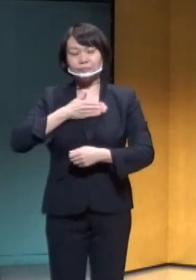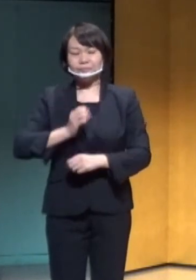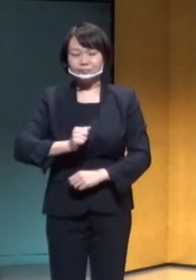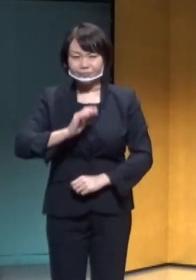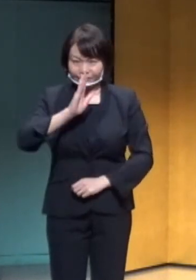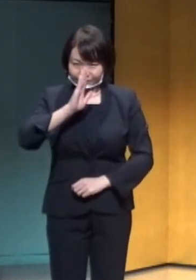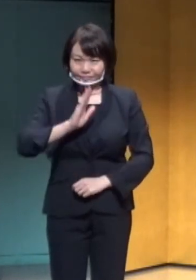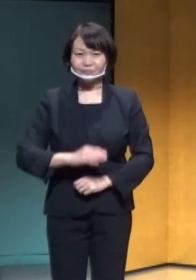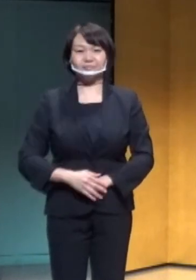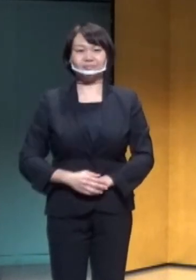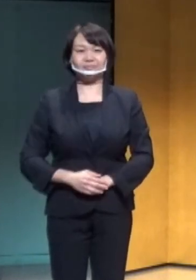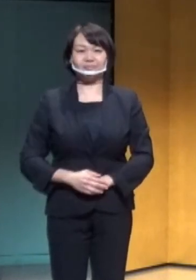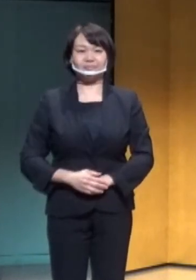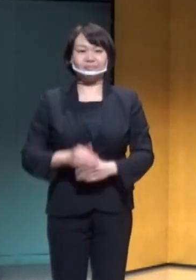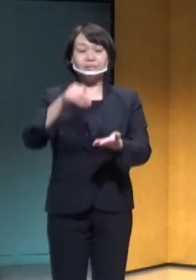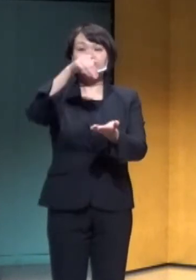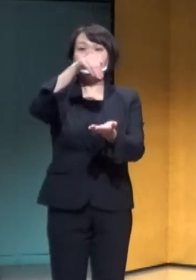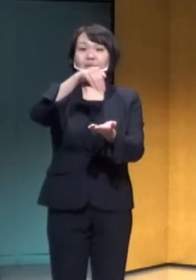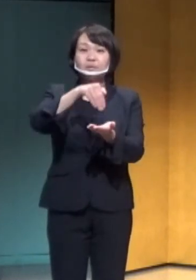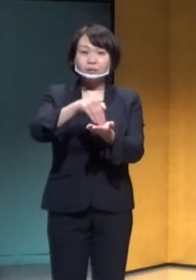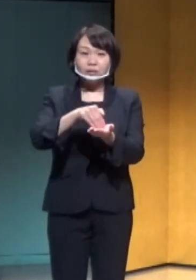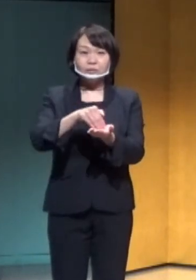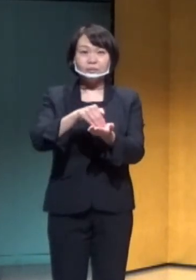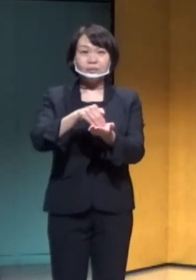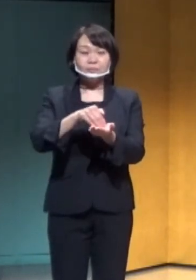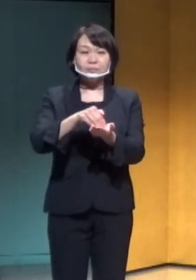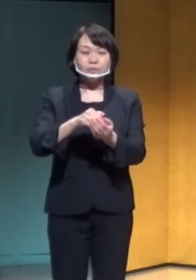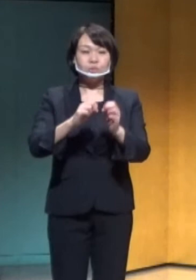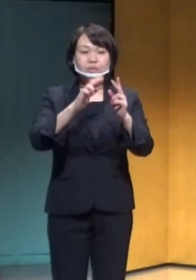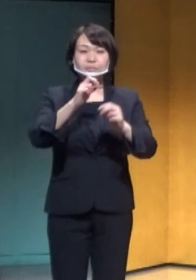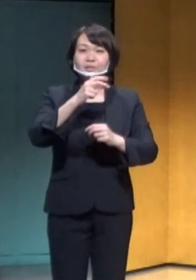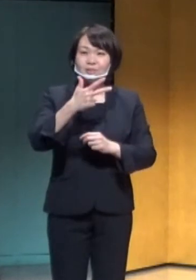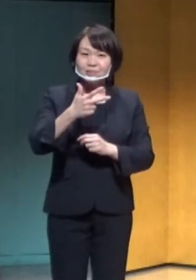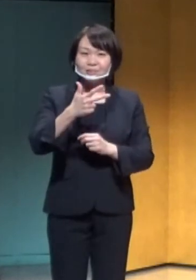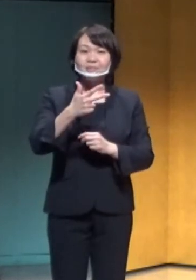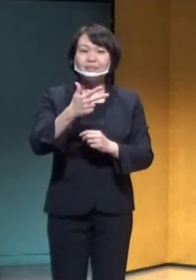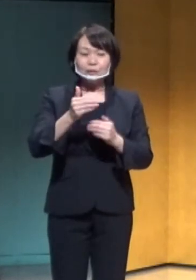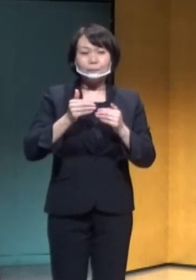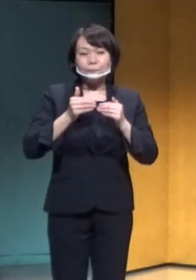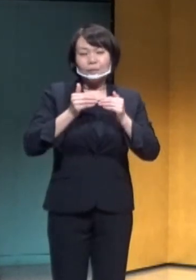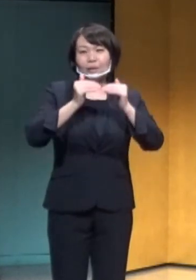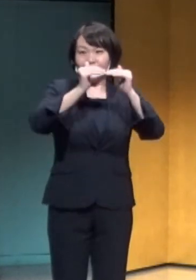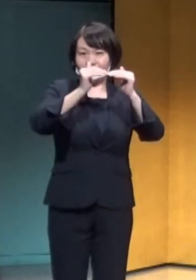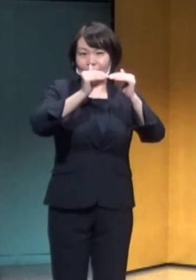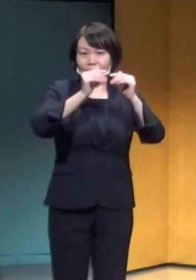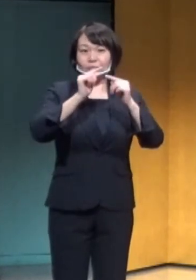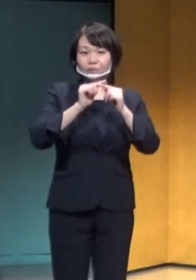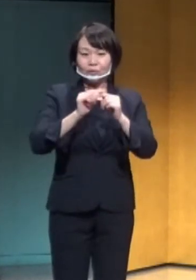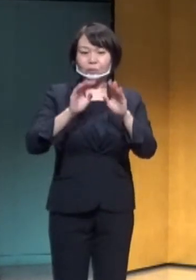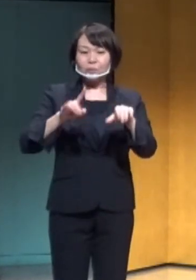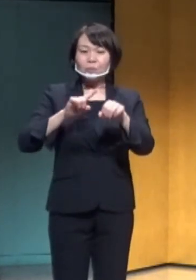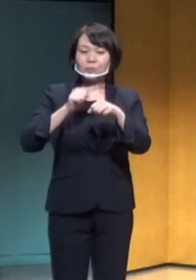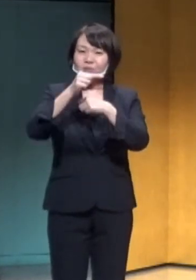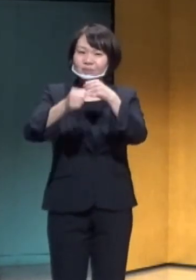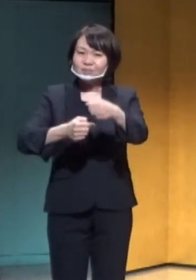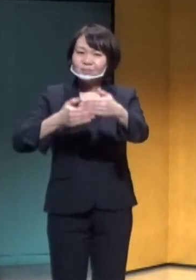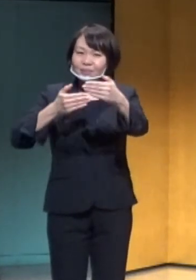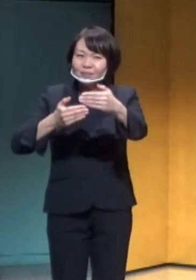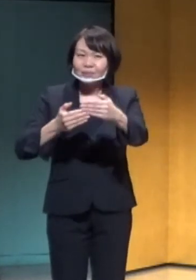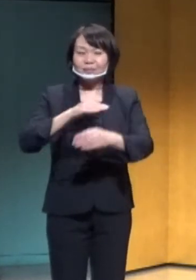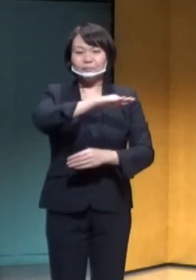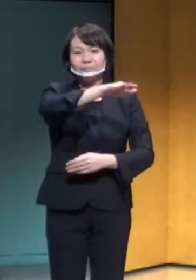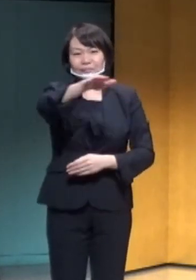。結びに、富士見市の限りないご発展と、この1年が皆様にとりま